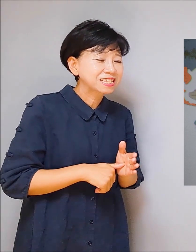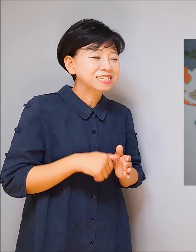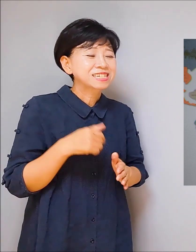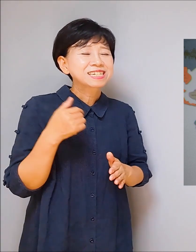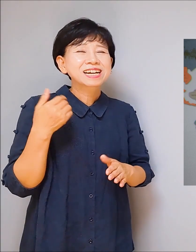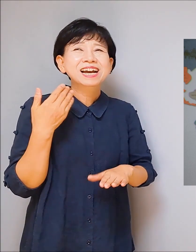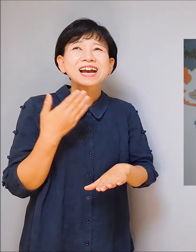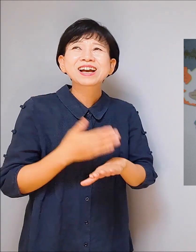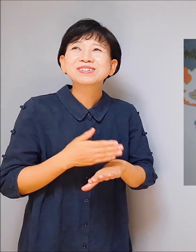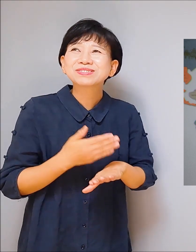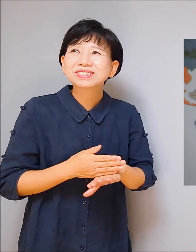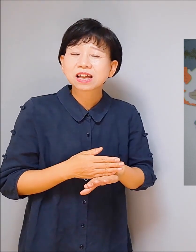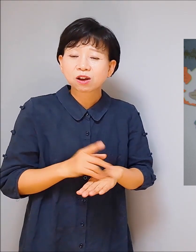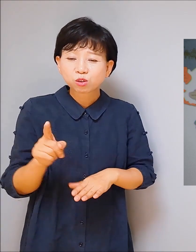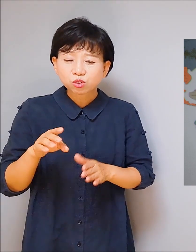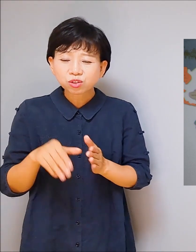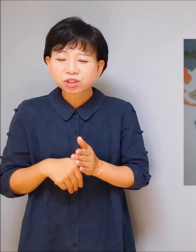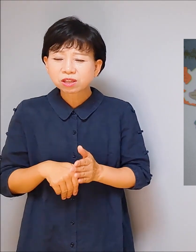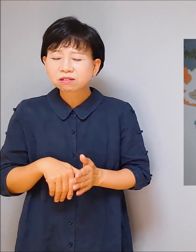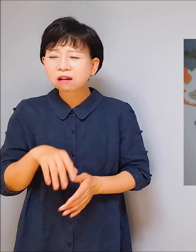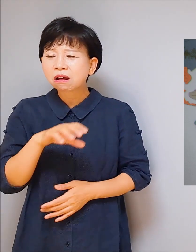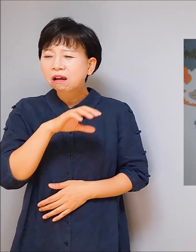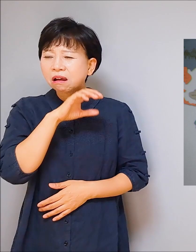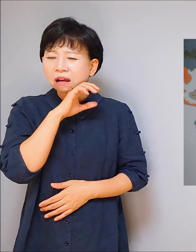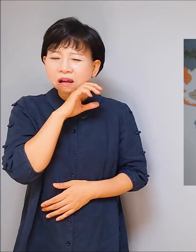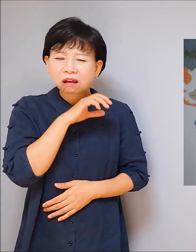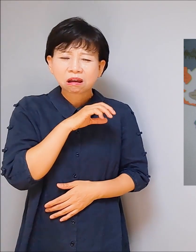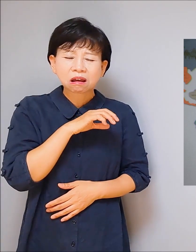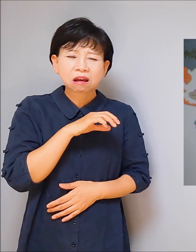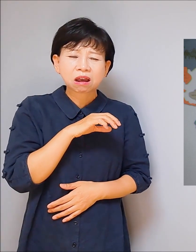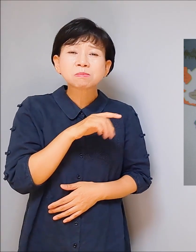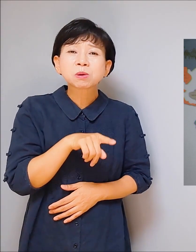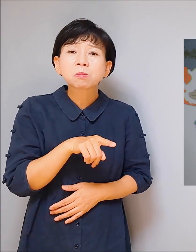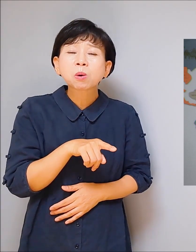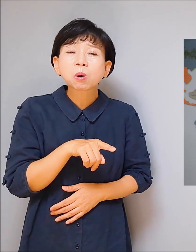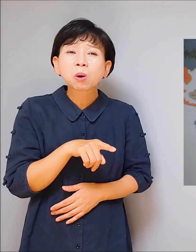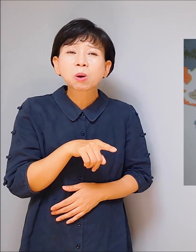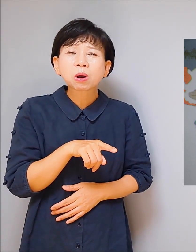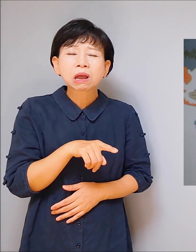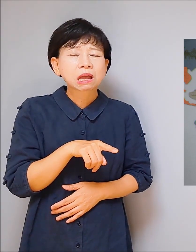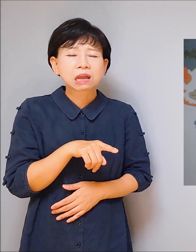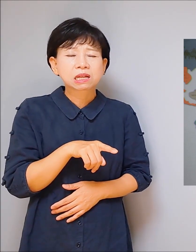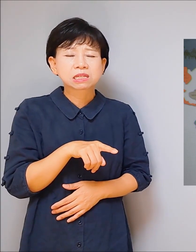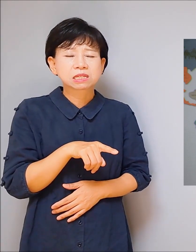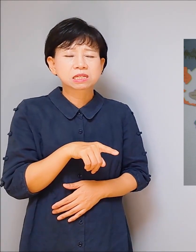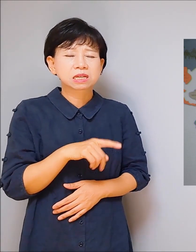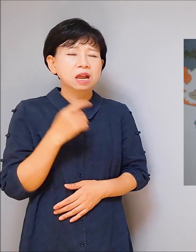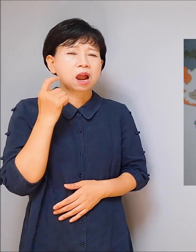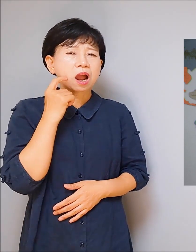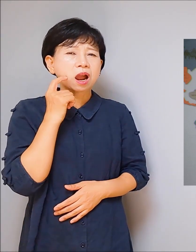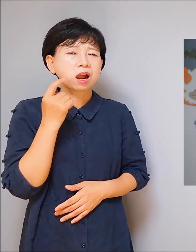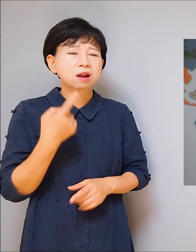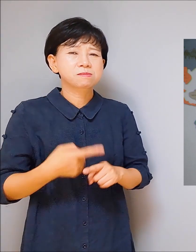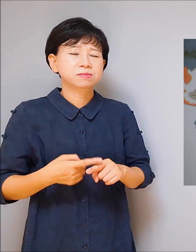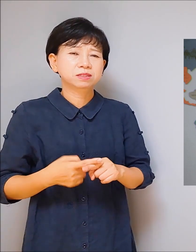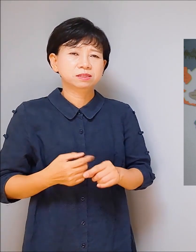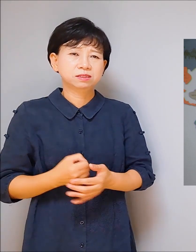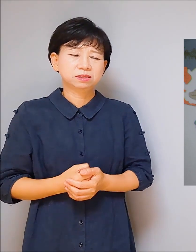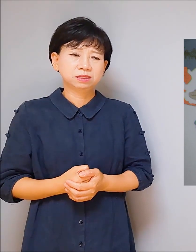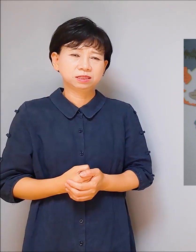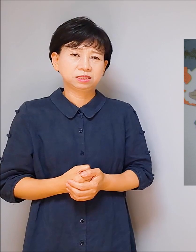감사가 메말라 있습니다. 잃은 사람은 억울해서 기쁨이 없고 얻은 사람은 더 얻지 못해서 기쁨이